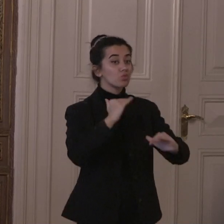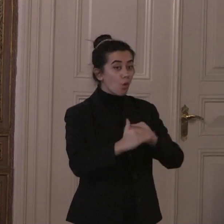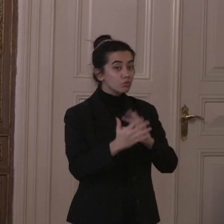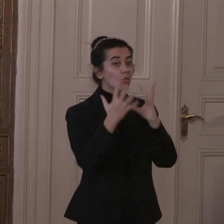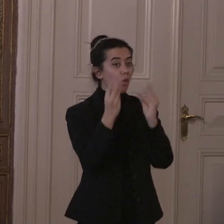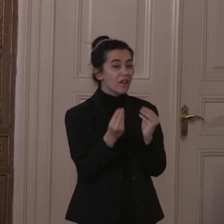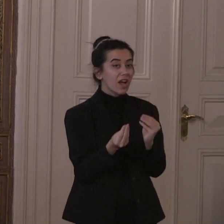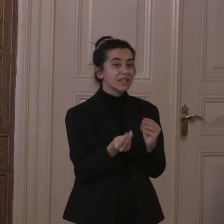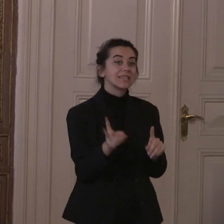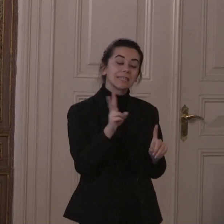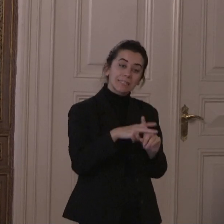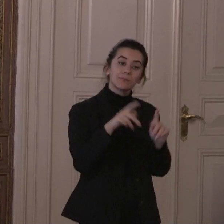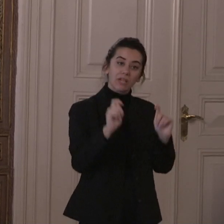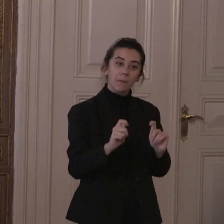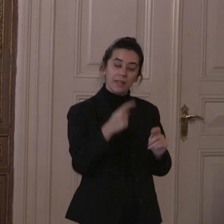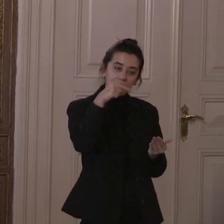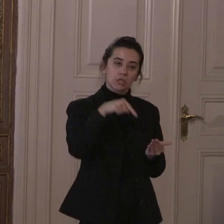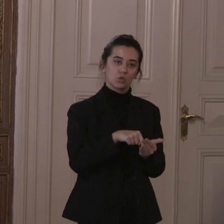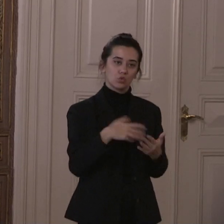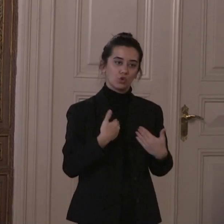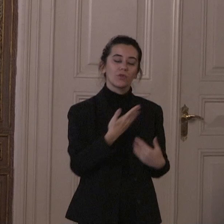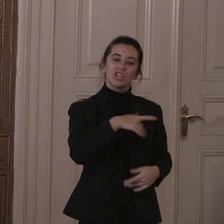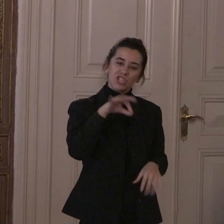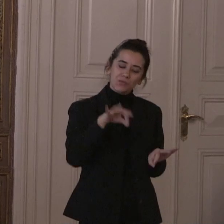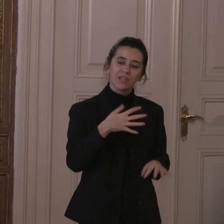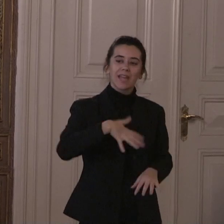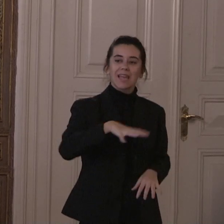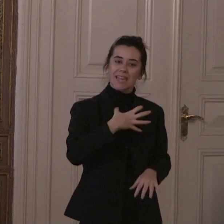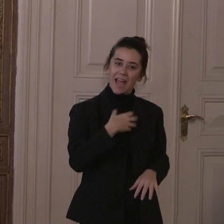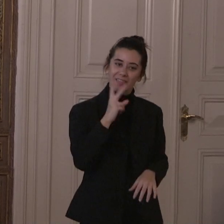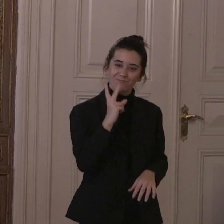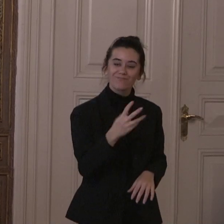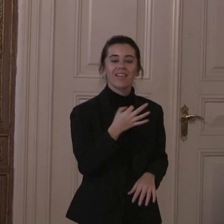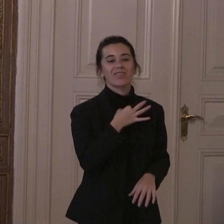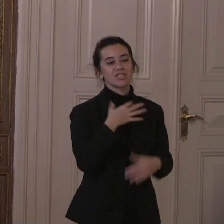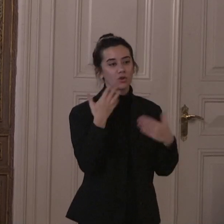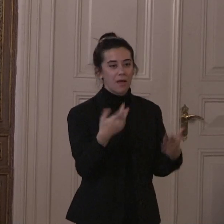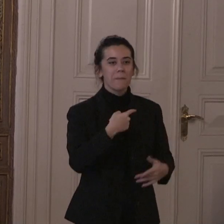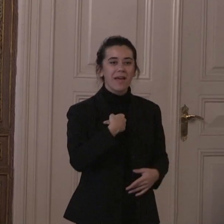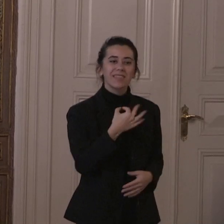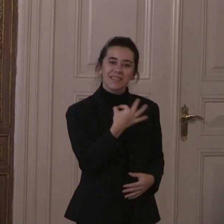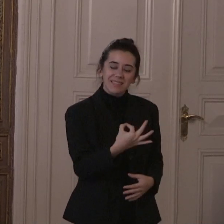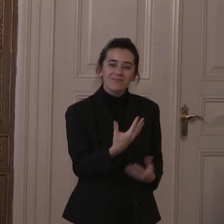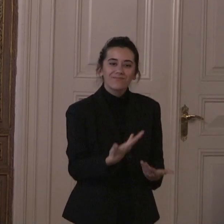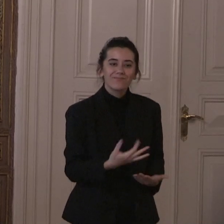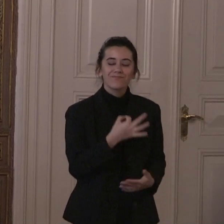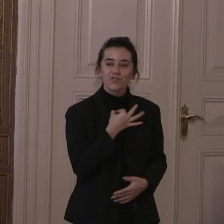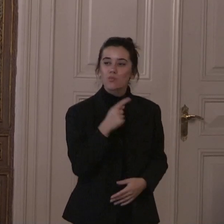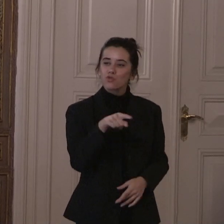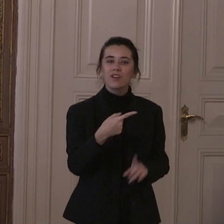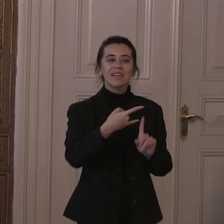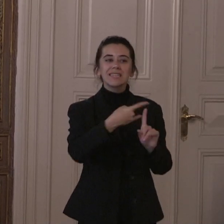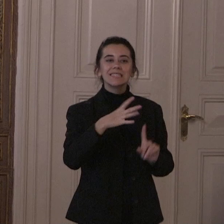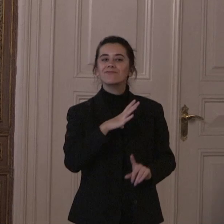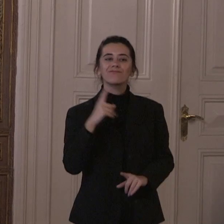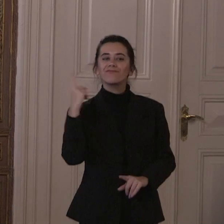alacaklar, inanıyorum. Şimdiden kendilerine teşekkür ediyorum. Ben izninizle biraz önceki resimleri de gördüğünüz o resimlerin